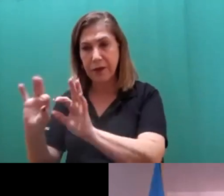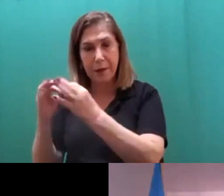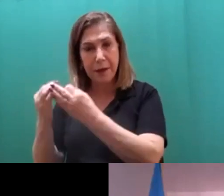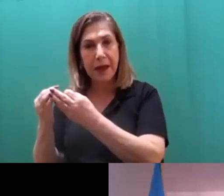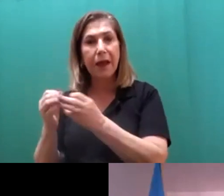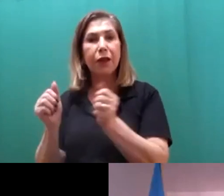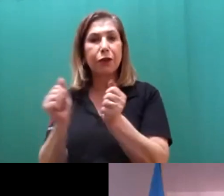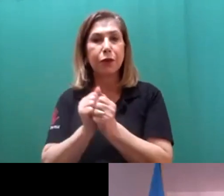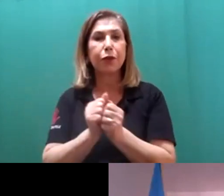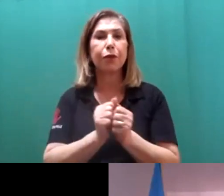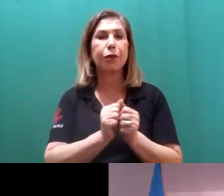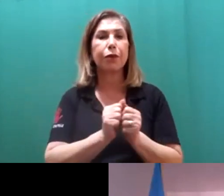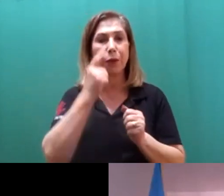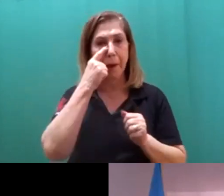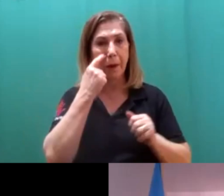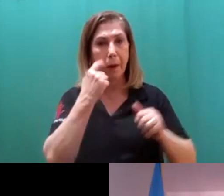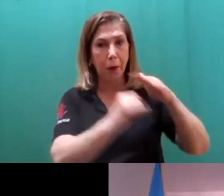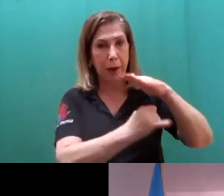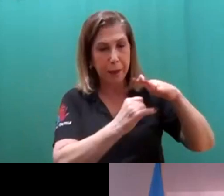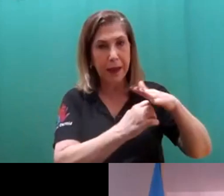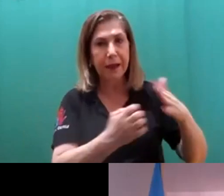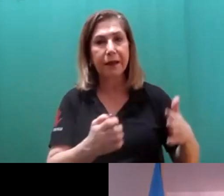terminou o 23 de setembro,